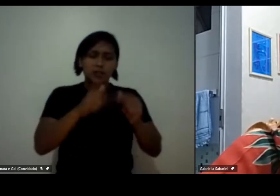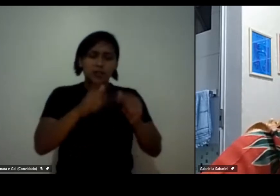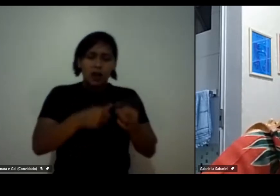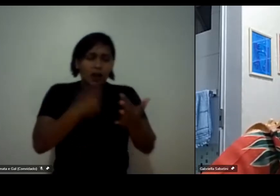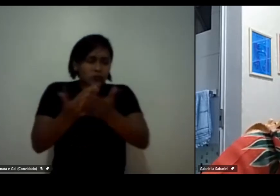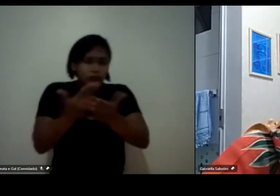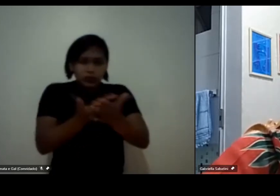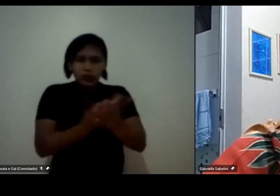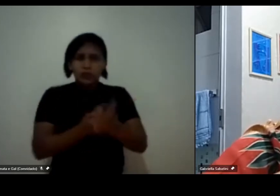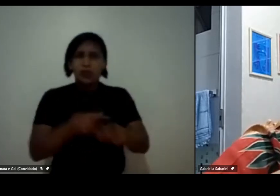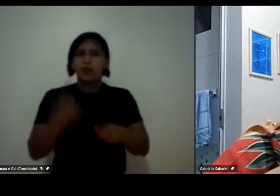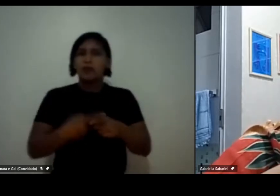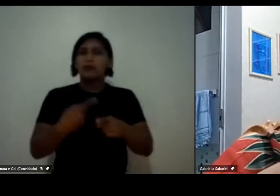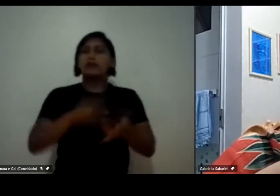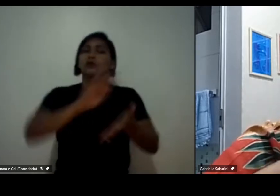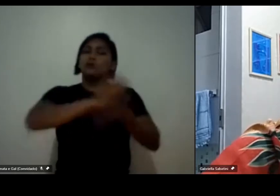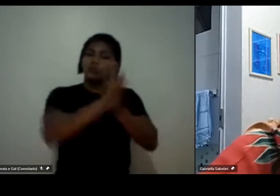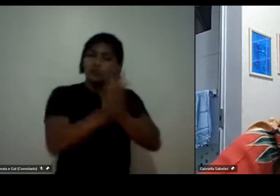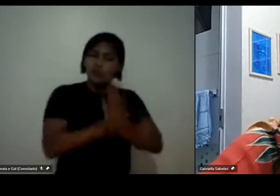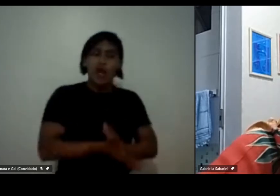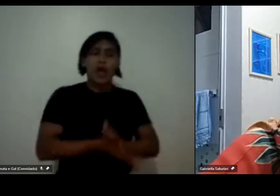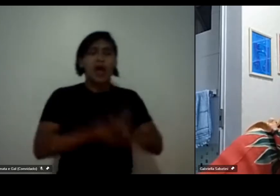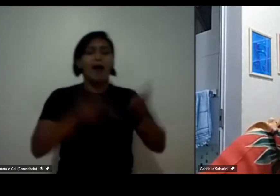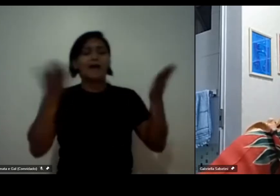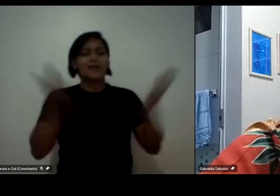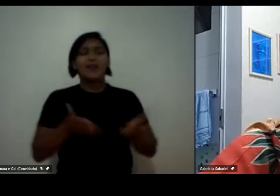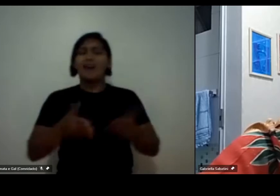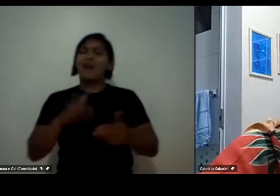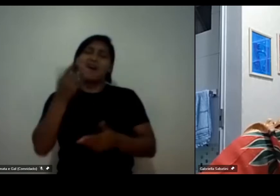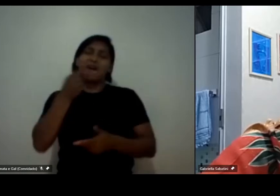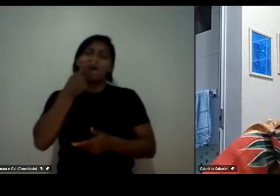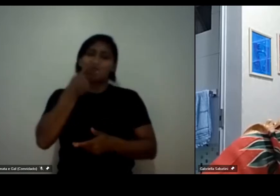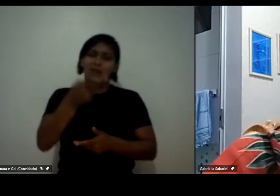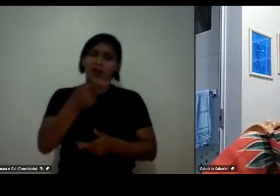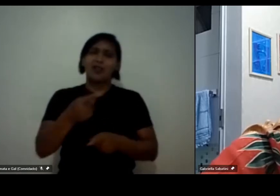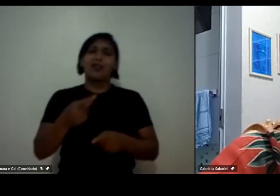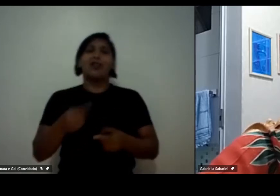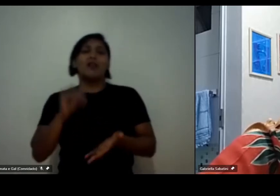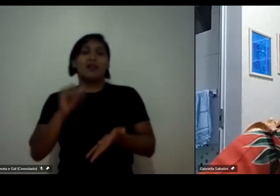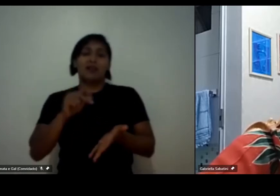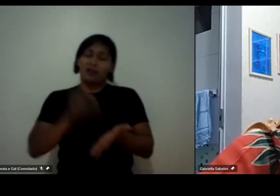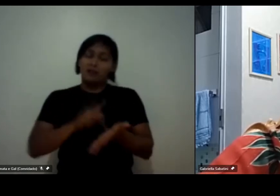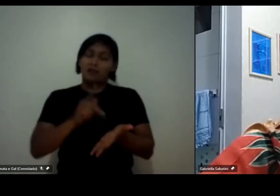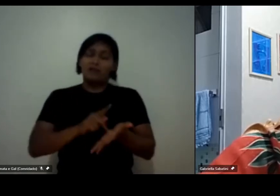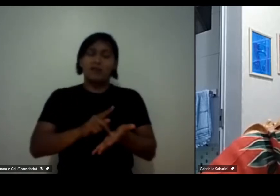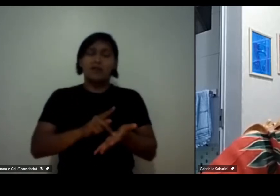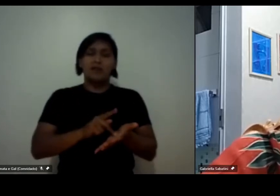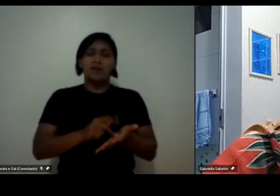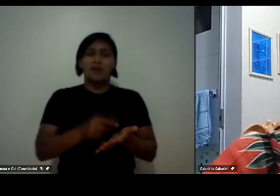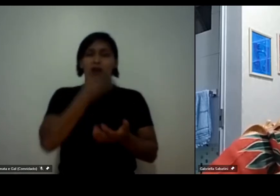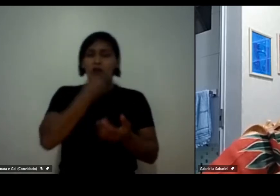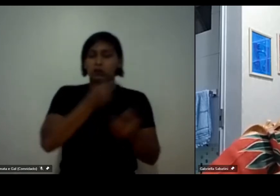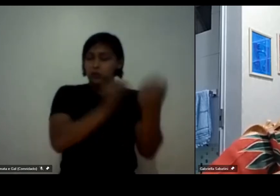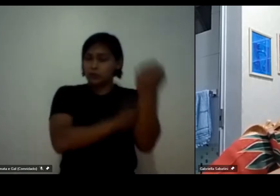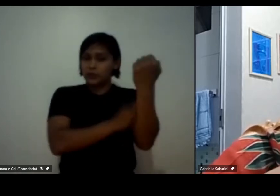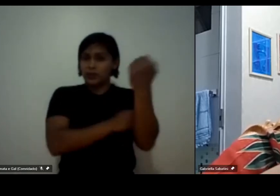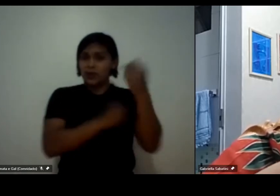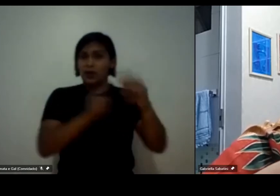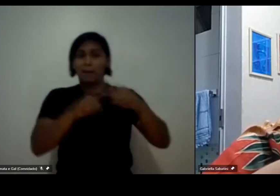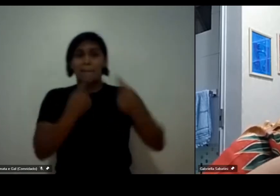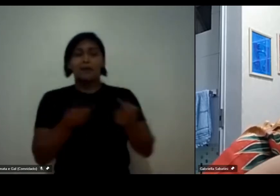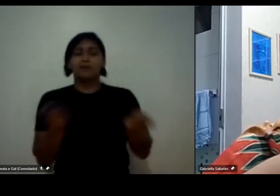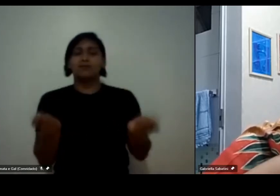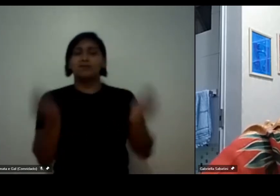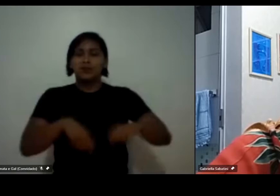Porque sobre o racismo a gente já fala há muito mais tempo, sobre o machismo, né? Mas o capacitismo meio que